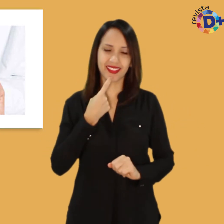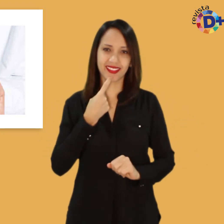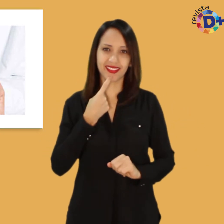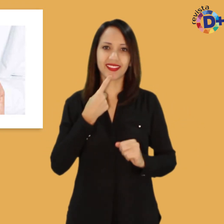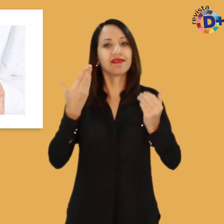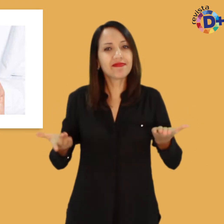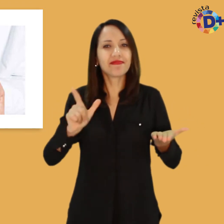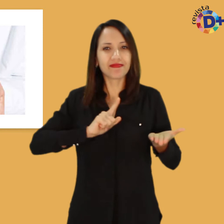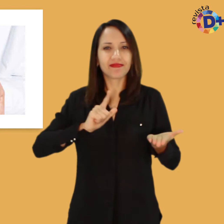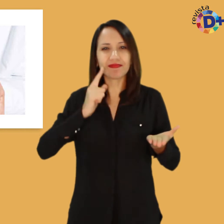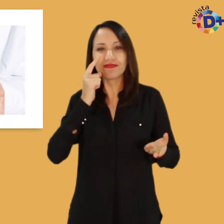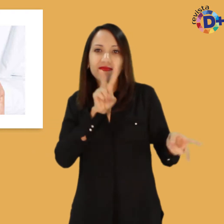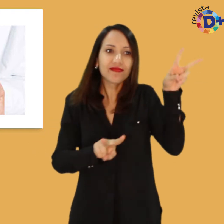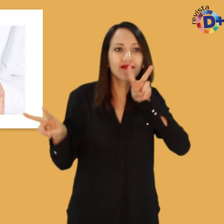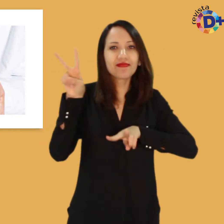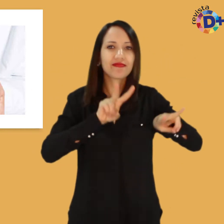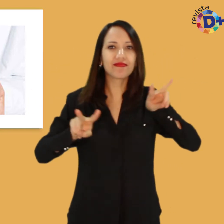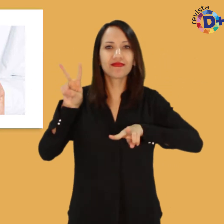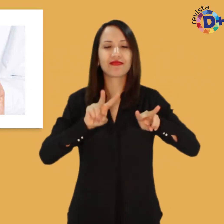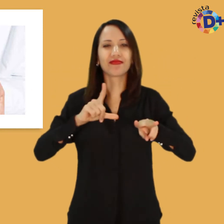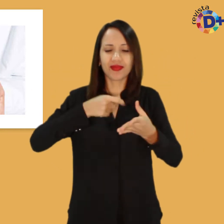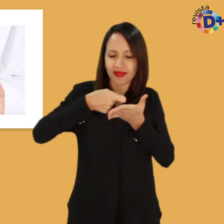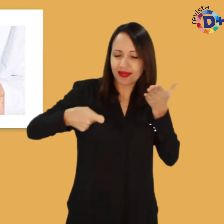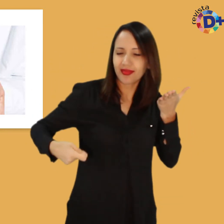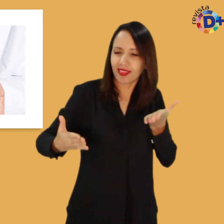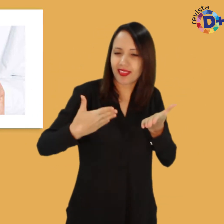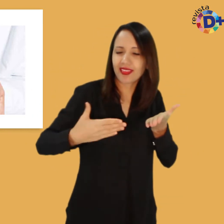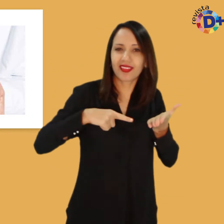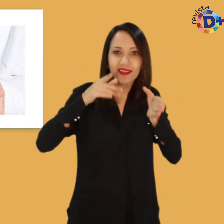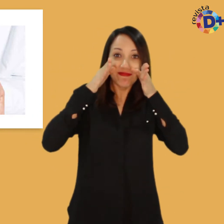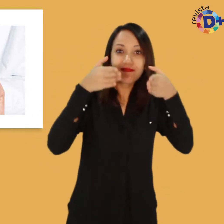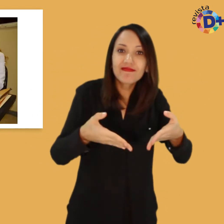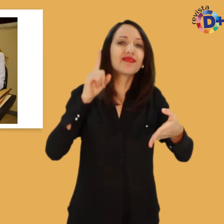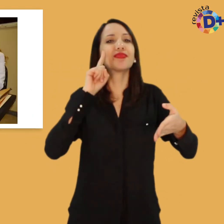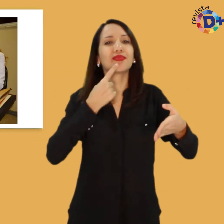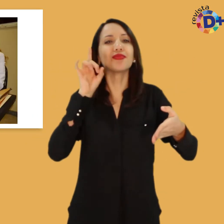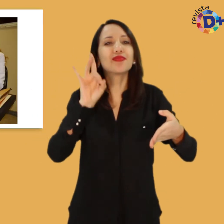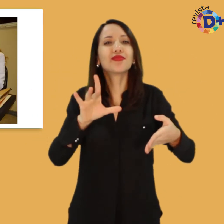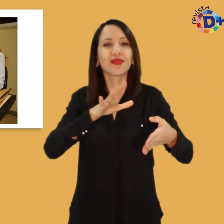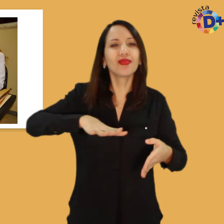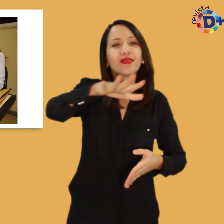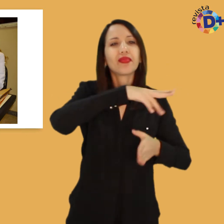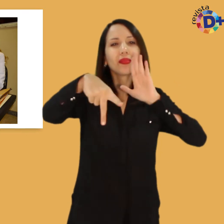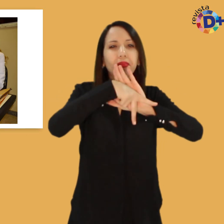Comungam dessa visão a corrente de autores que focaliza a surdez apenas no âmbito clínico-patológico